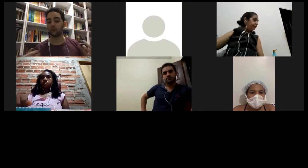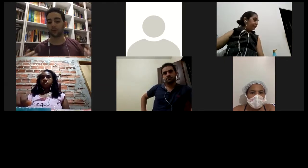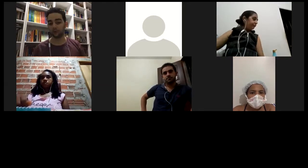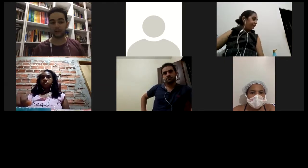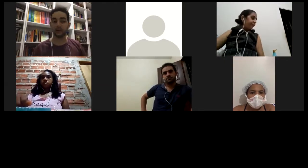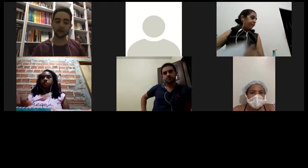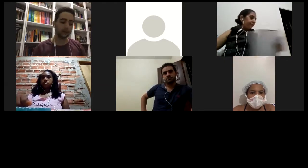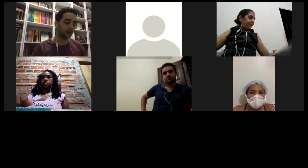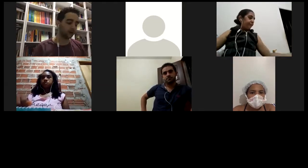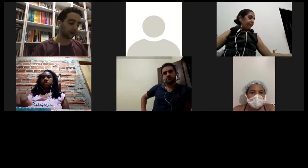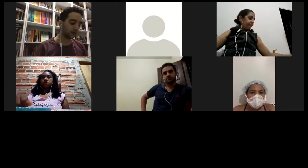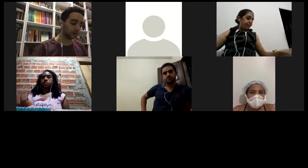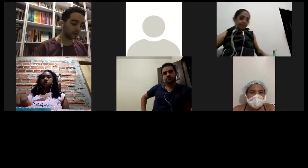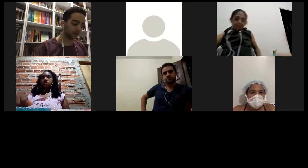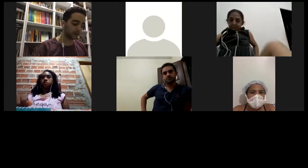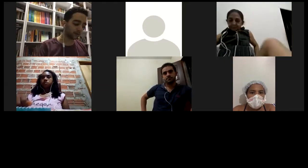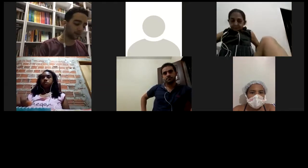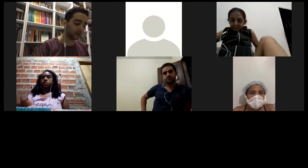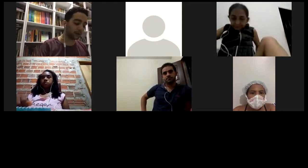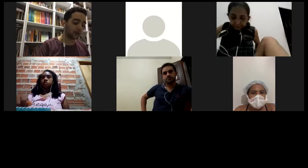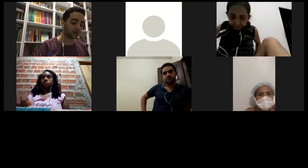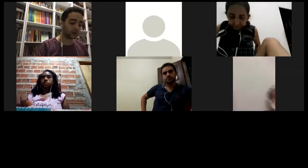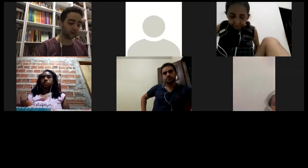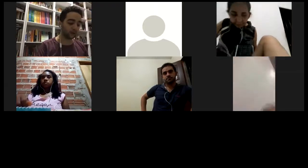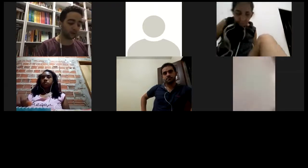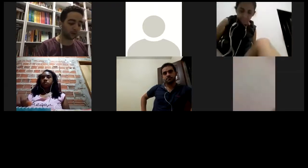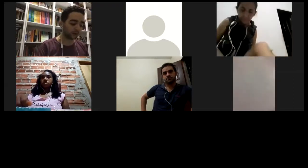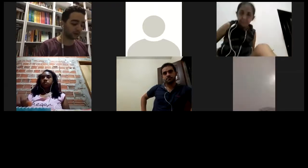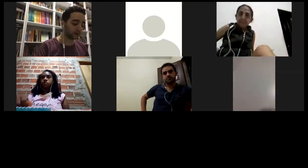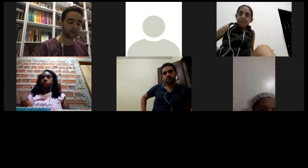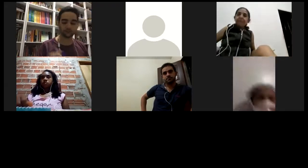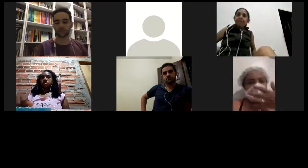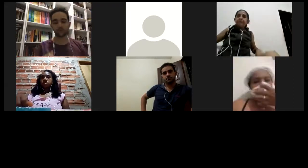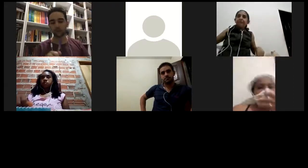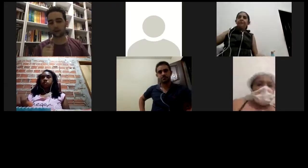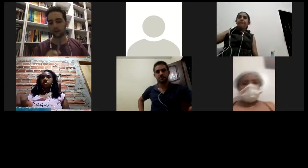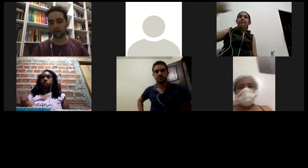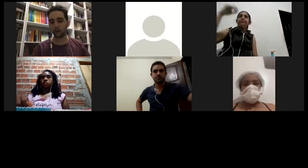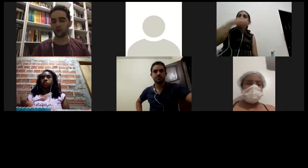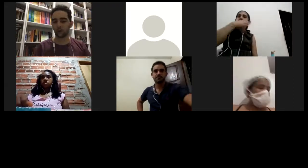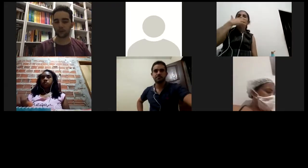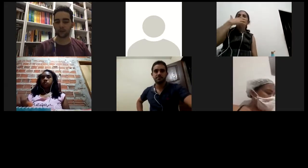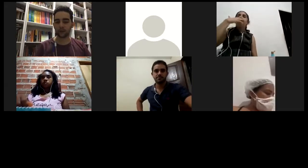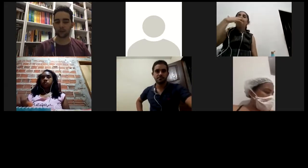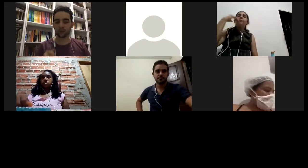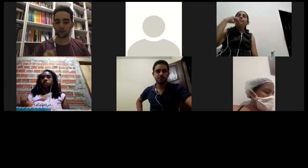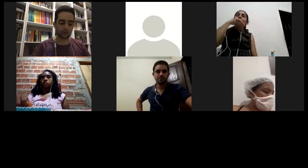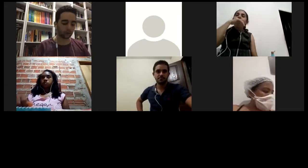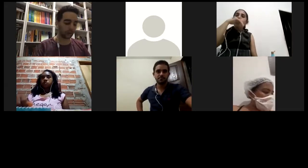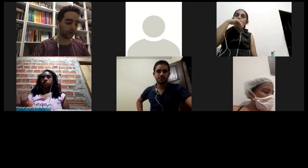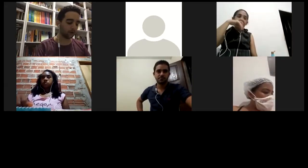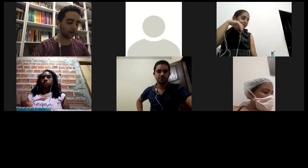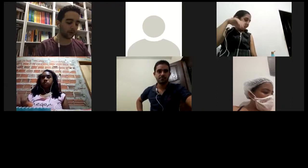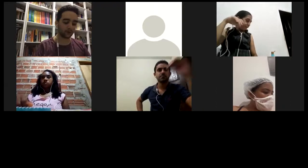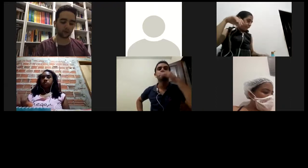boa madrugada. São as saudações. Só outra coisa que é bom comentar em relação à